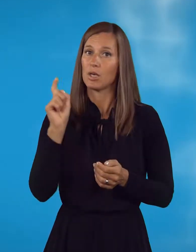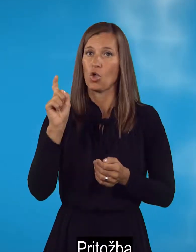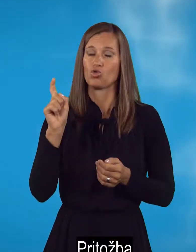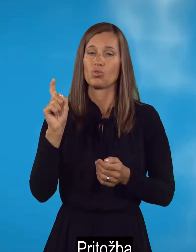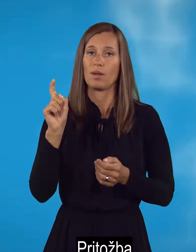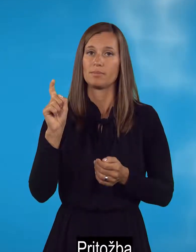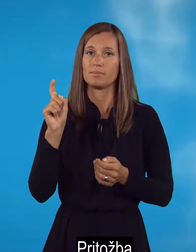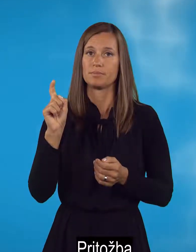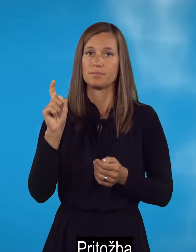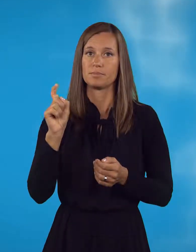Pritožba.